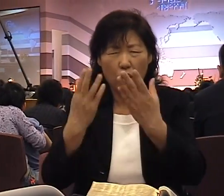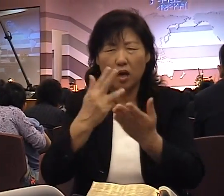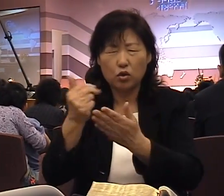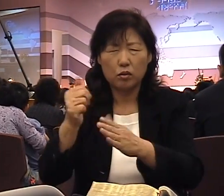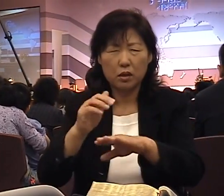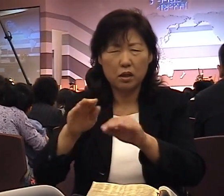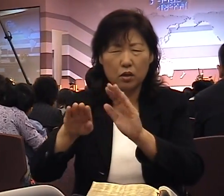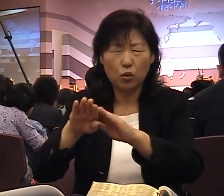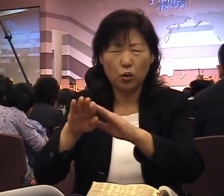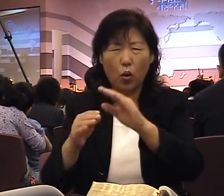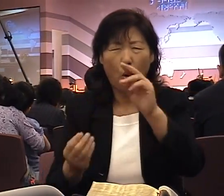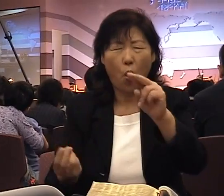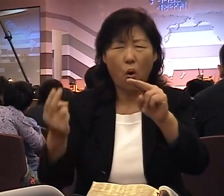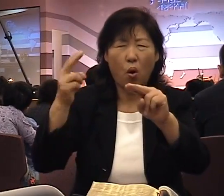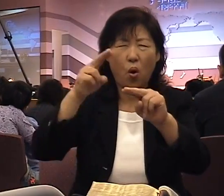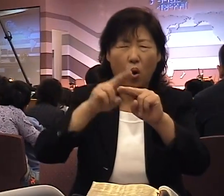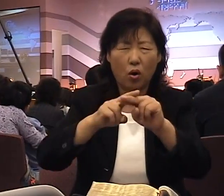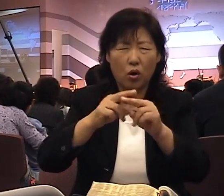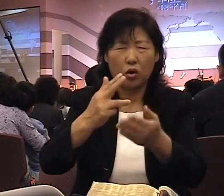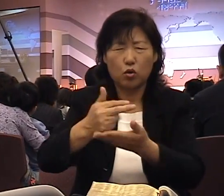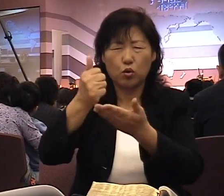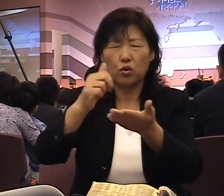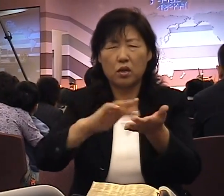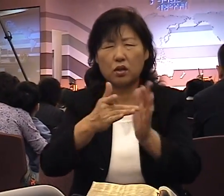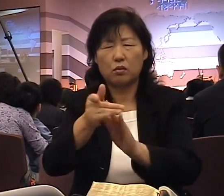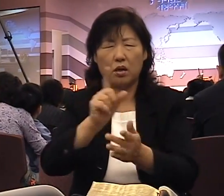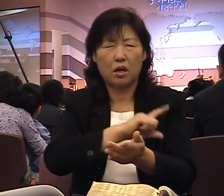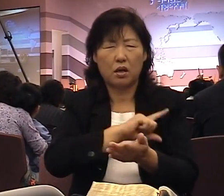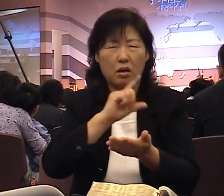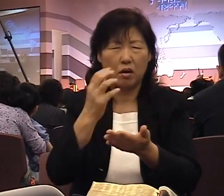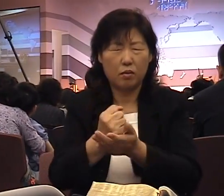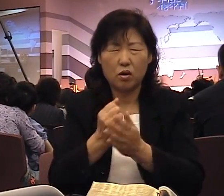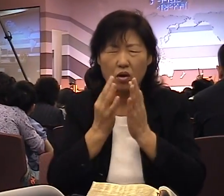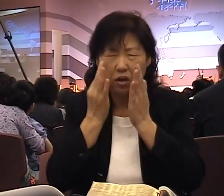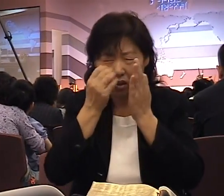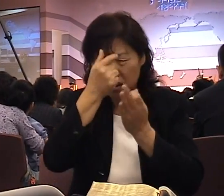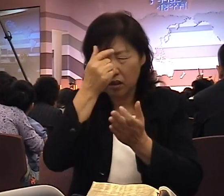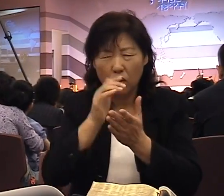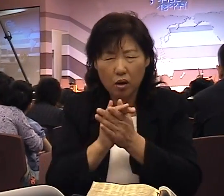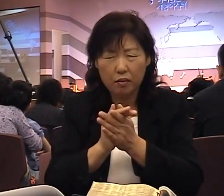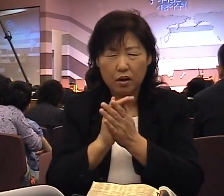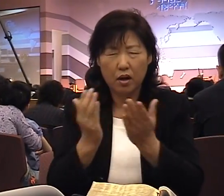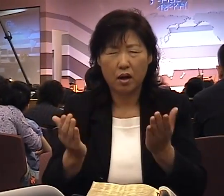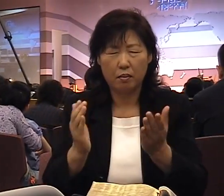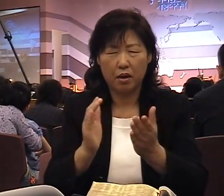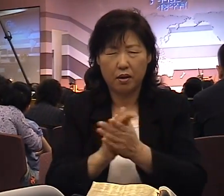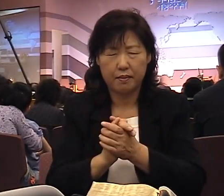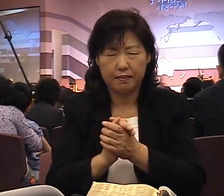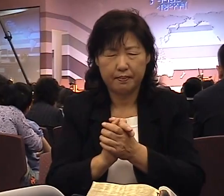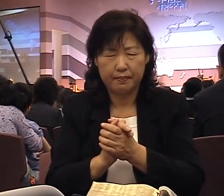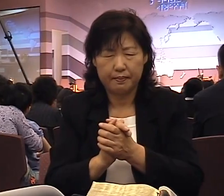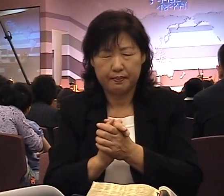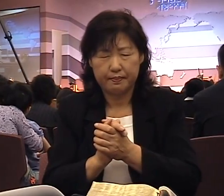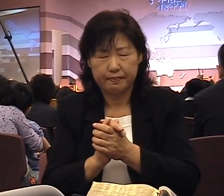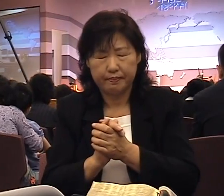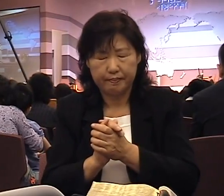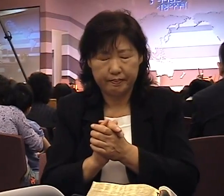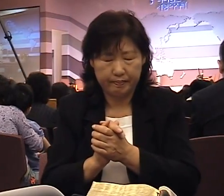손에 올려드리오며 우리 주 예수님의 이름으로 간절히 기도하옵나이다. 아멘.